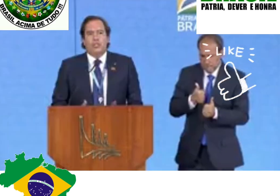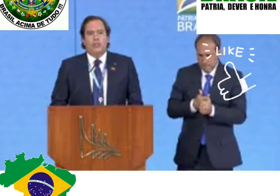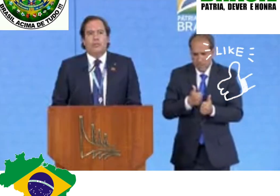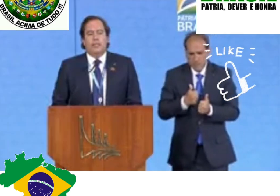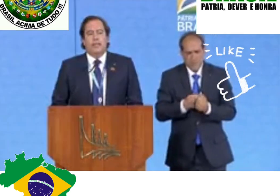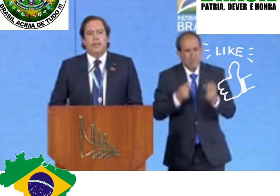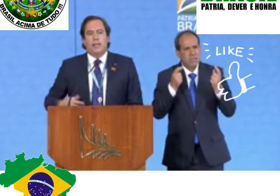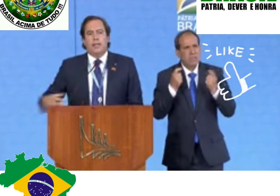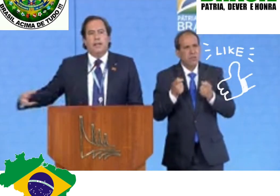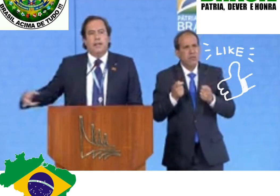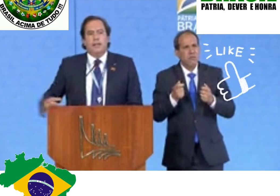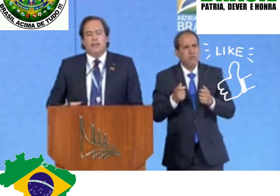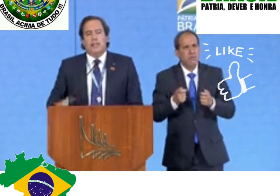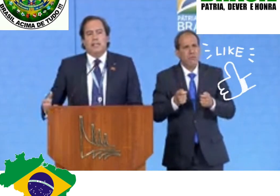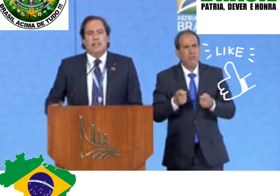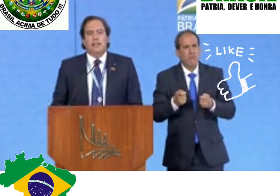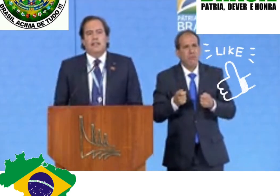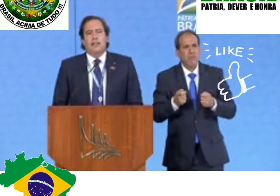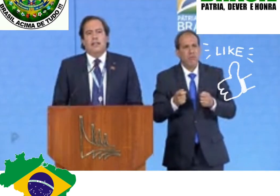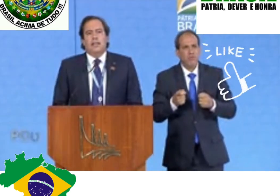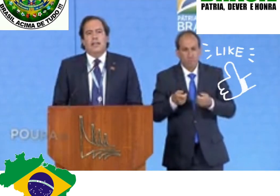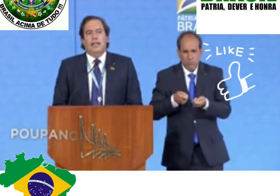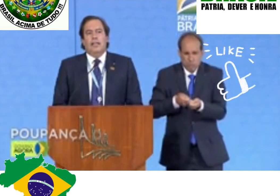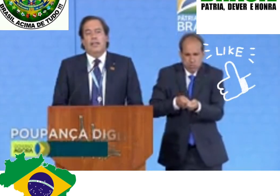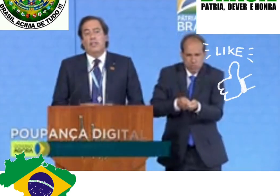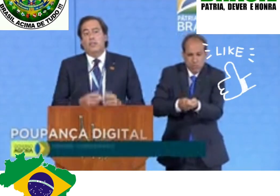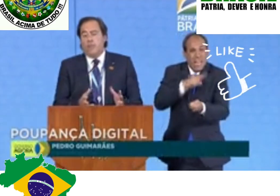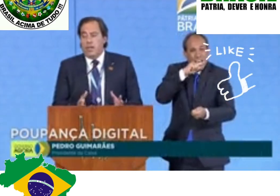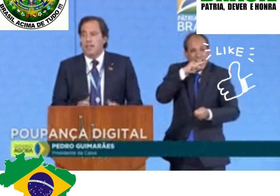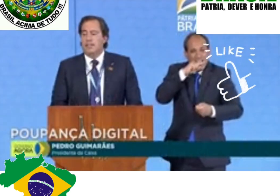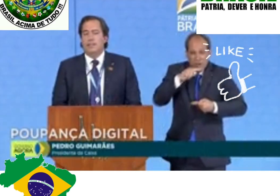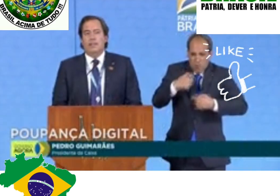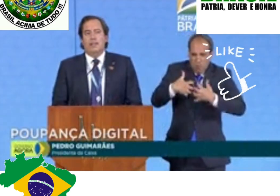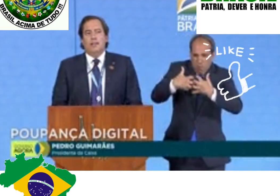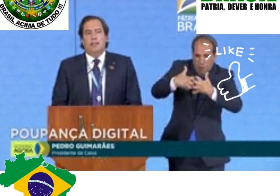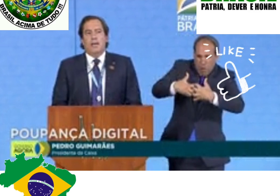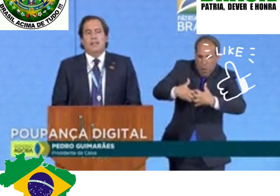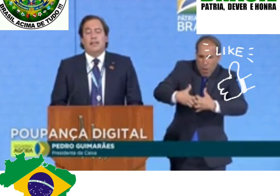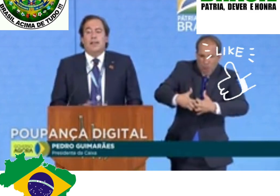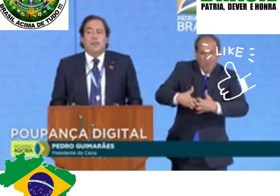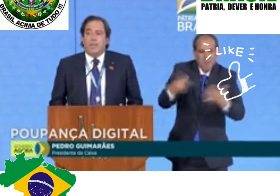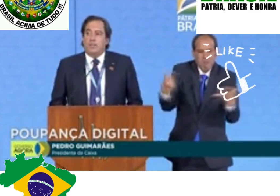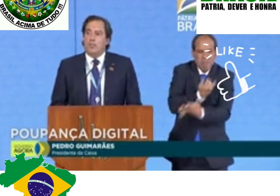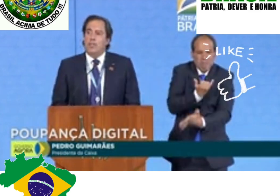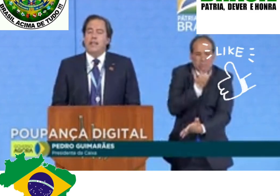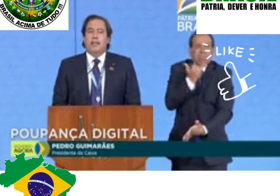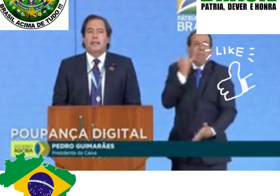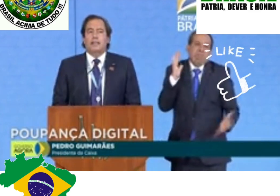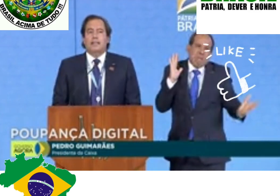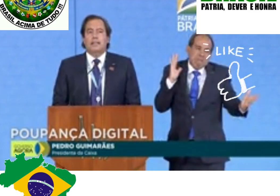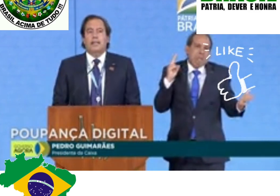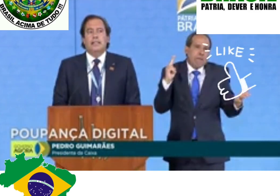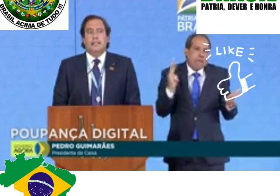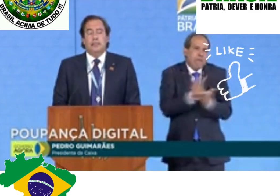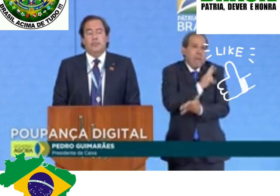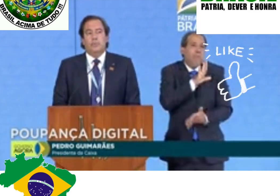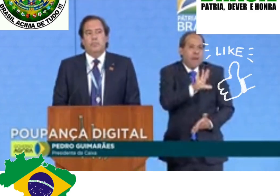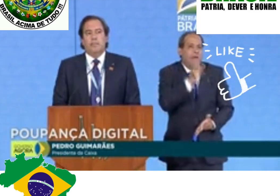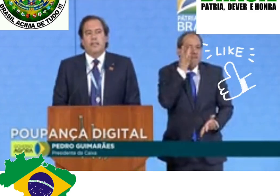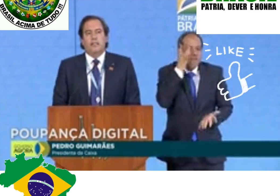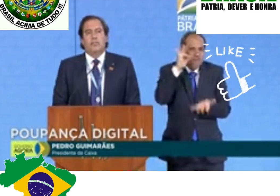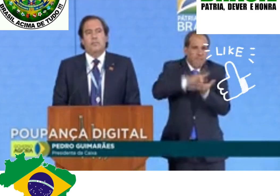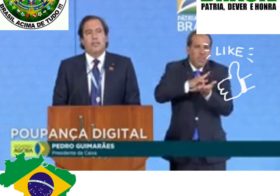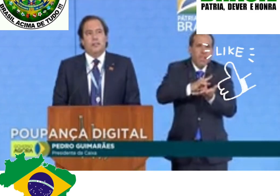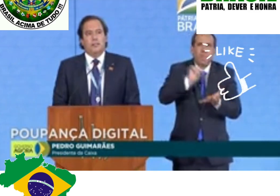motor antigo, né, para cana, e na verdade não foi nesse, mas é o Brasil como ele é, né, e foi